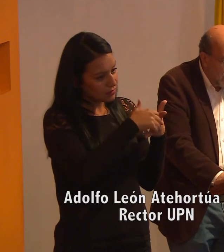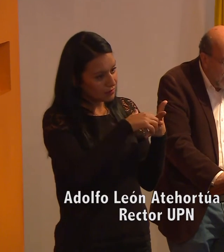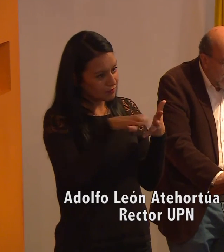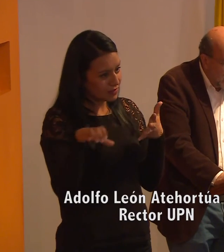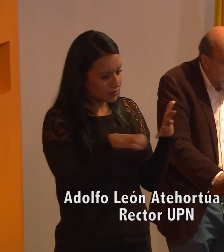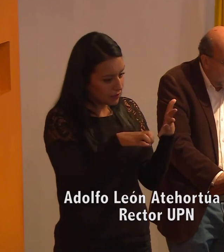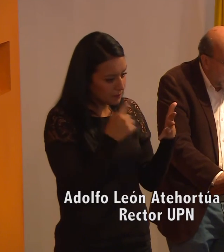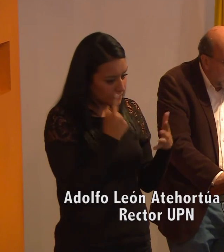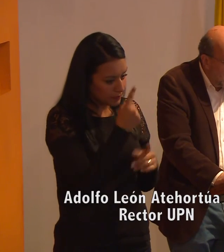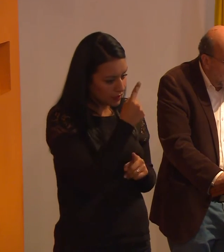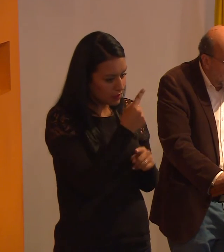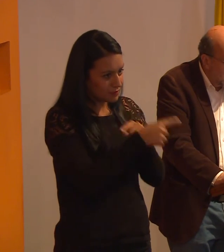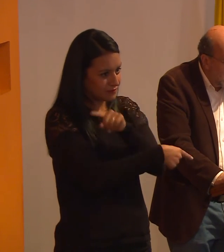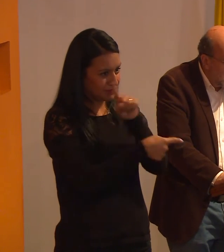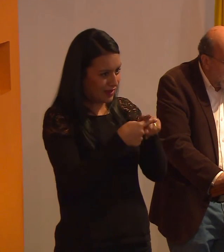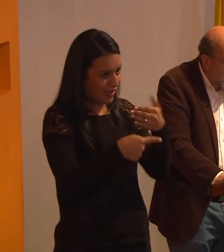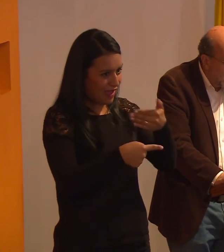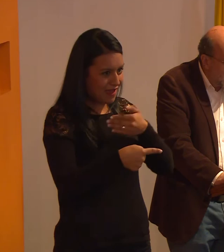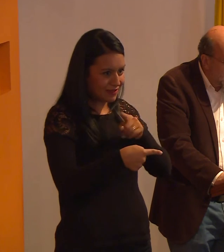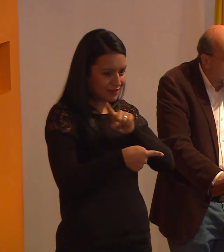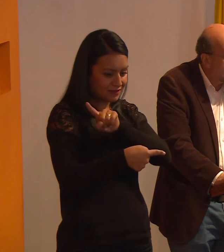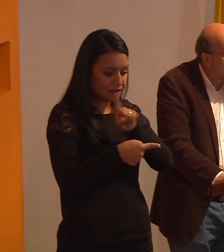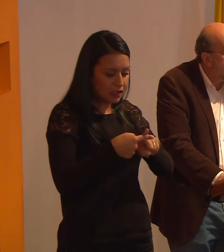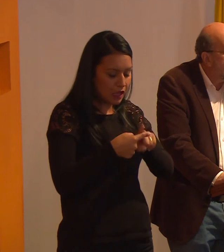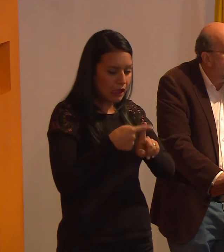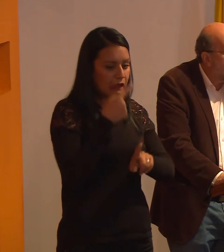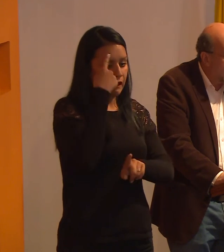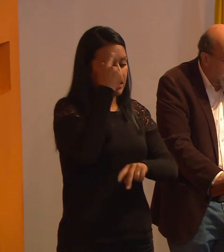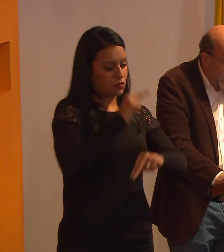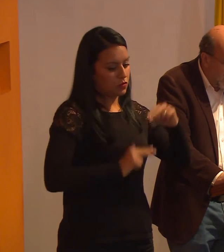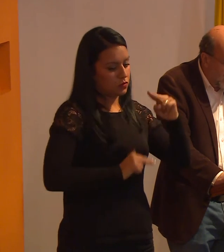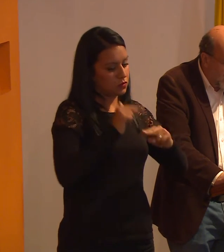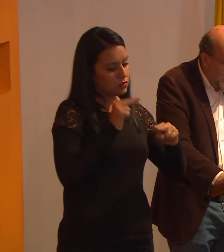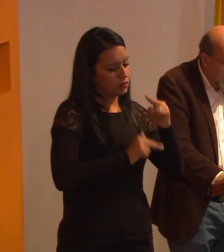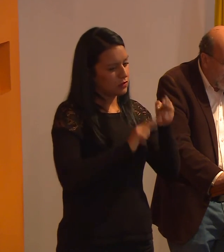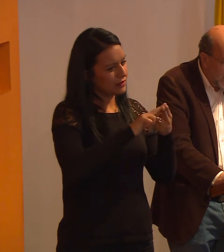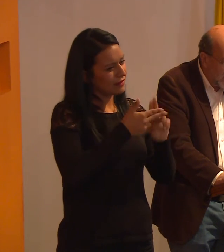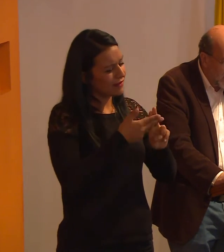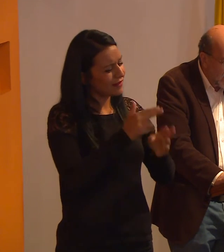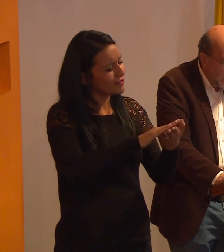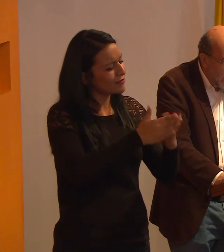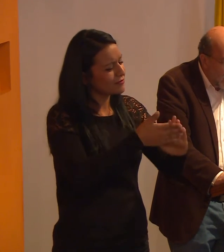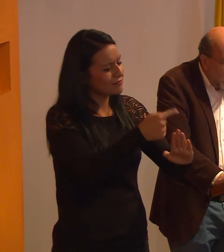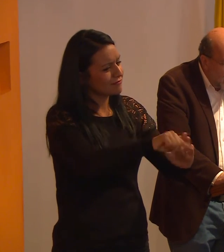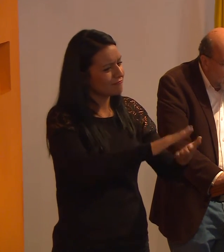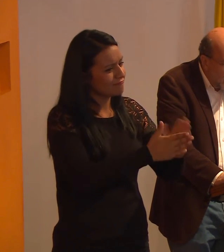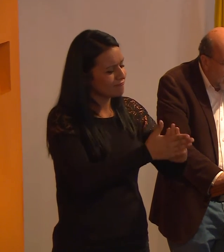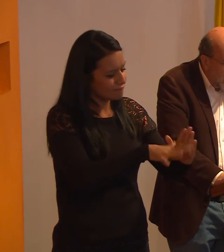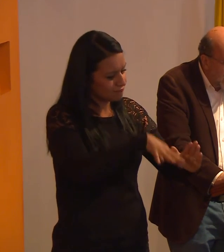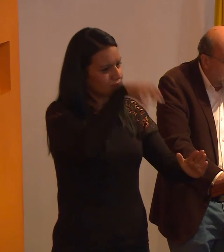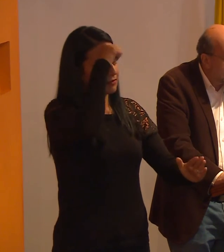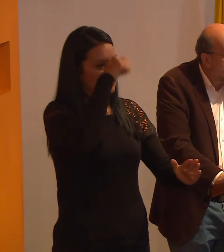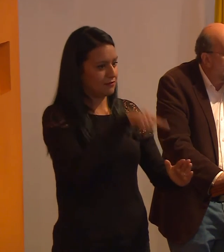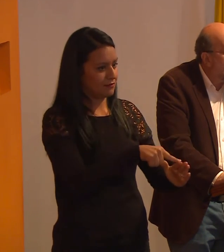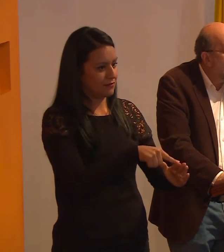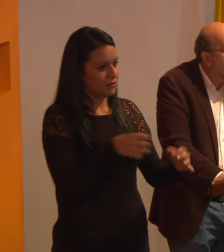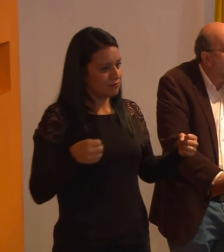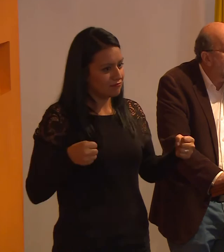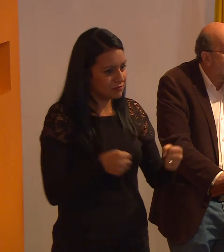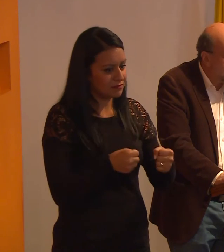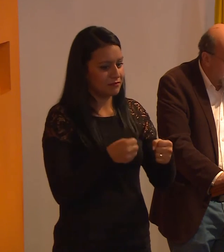ámbito, se ha sugerido continuar la construcción simbólica de comunidad, consolidarnos